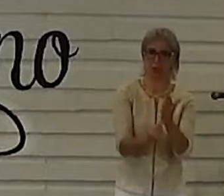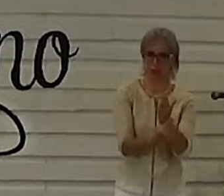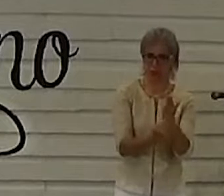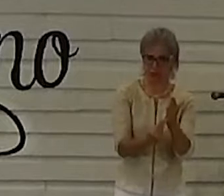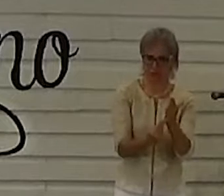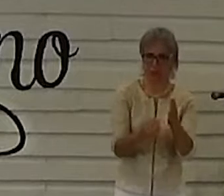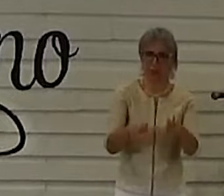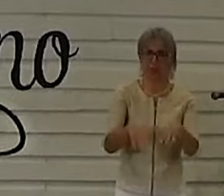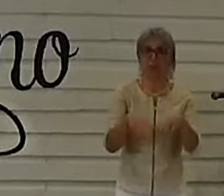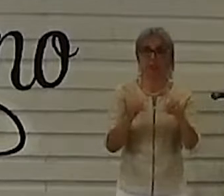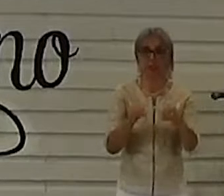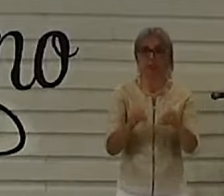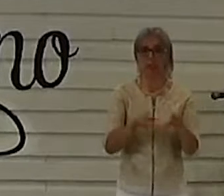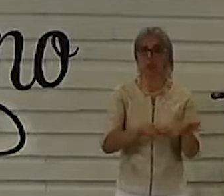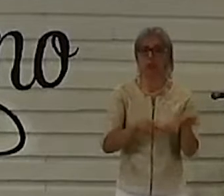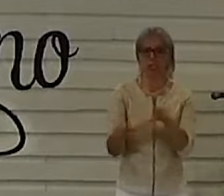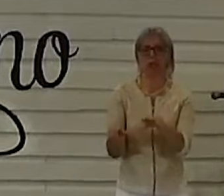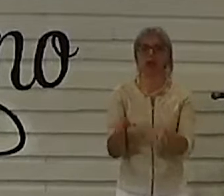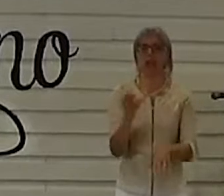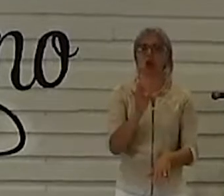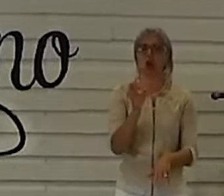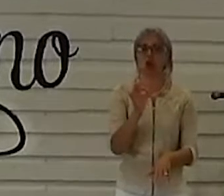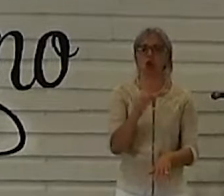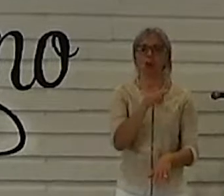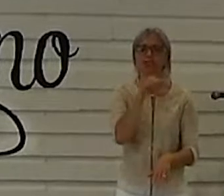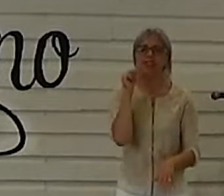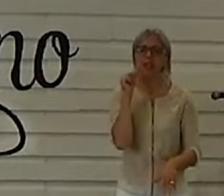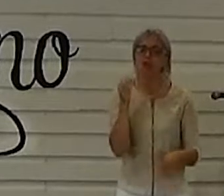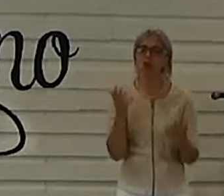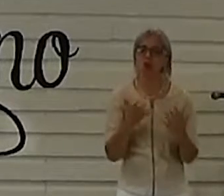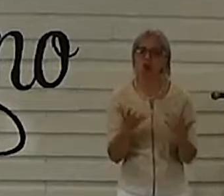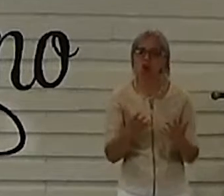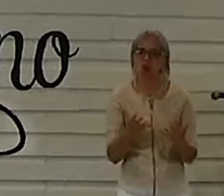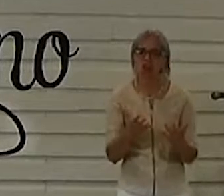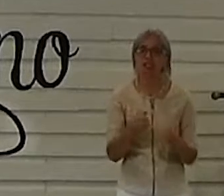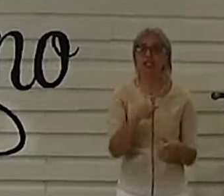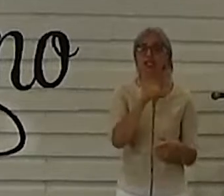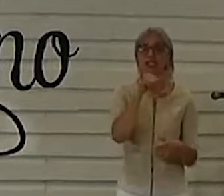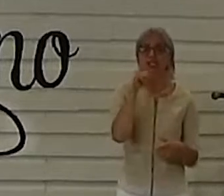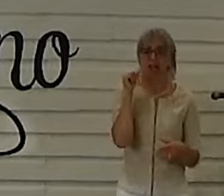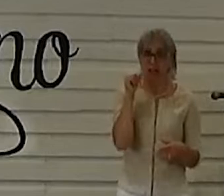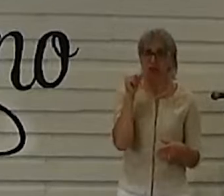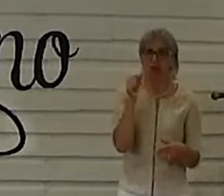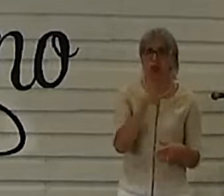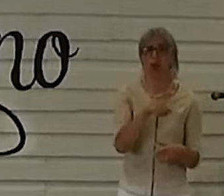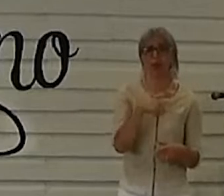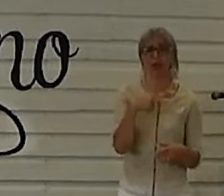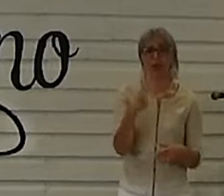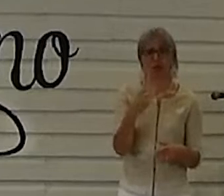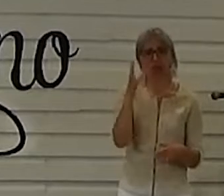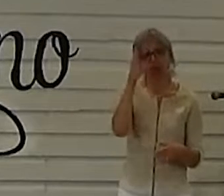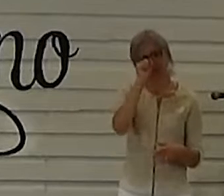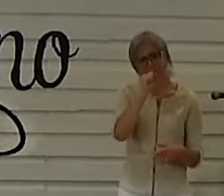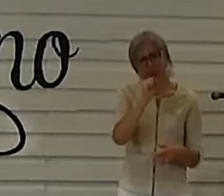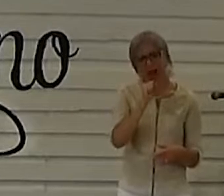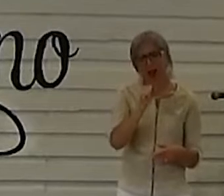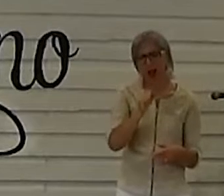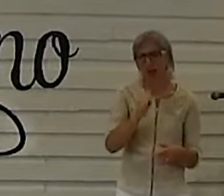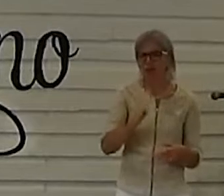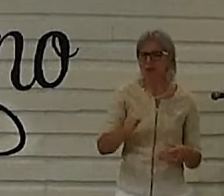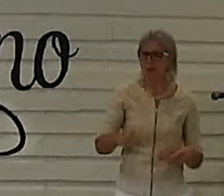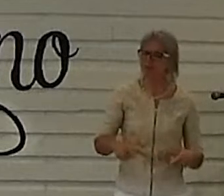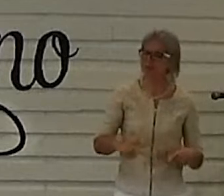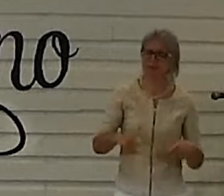per ingrassarci, per gonfiarci. Serve perché noi comprendiamo ancora di più quanto è grande, quanto è alto, quanto